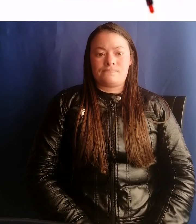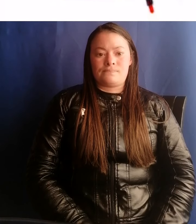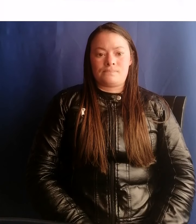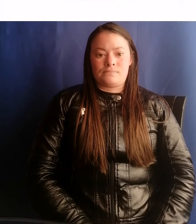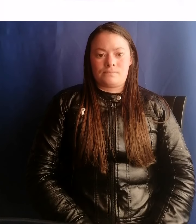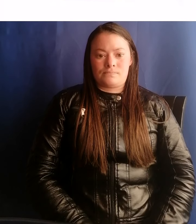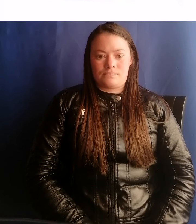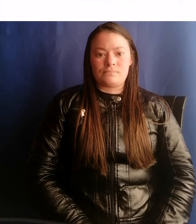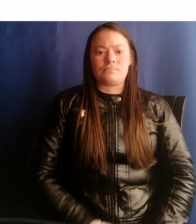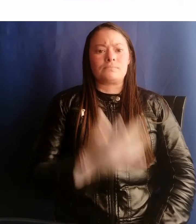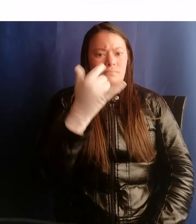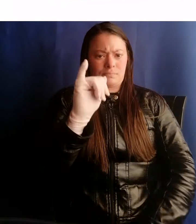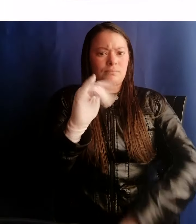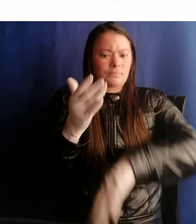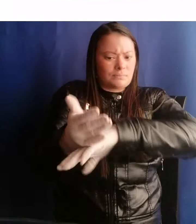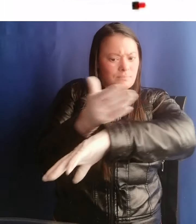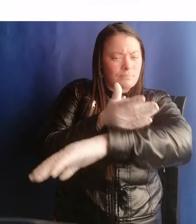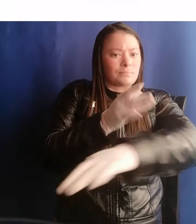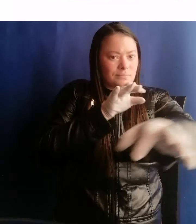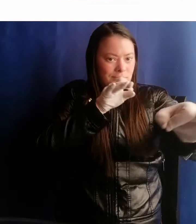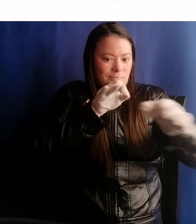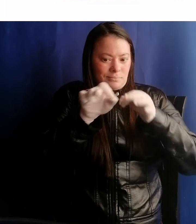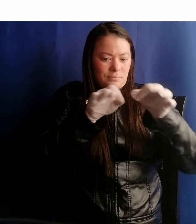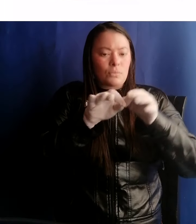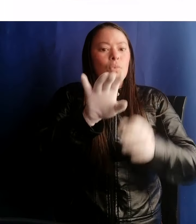bases nitrogenadas del molde.